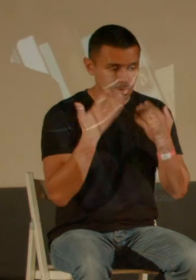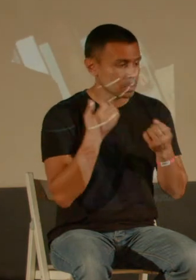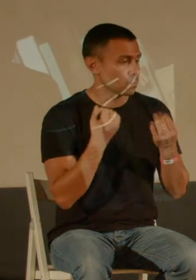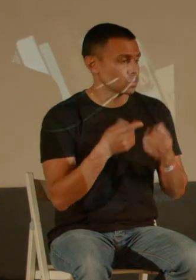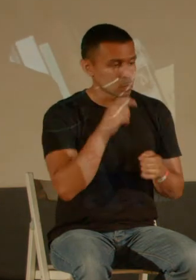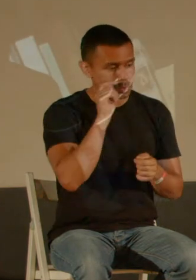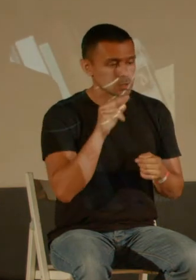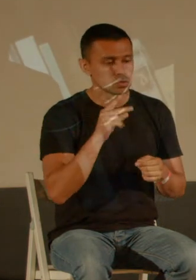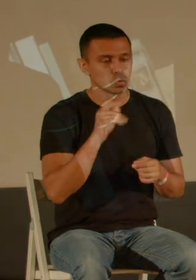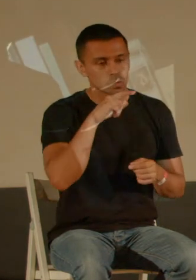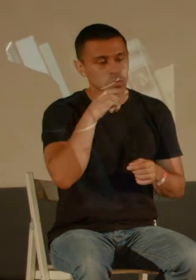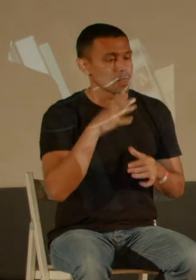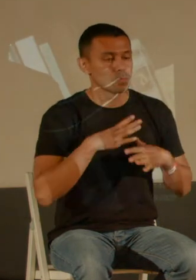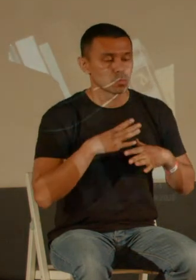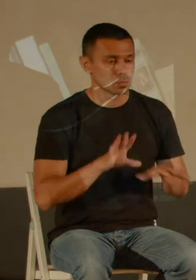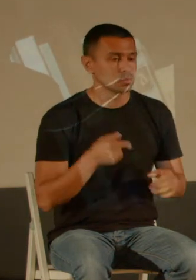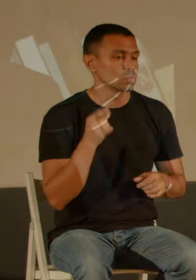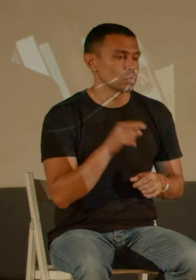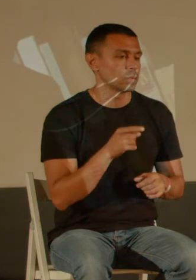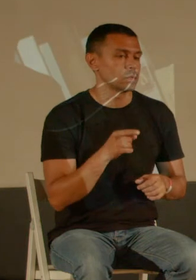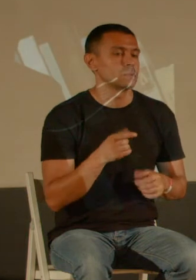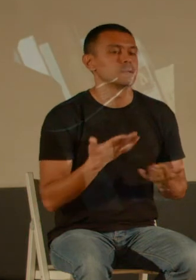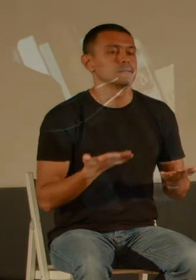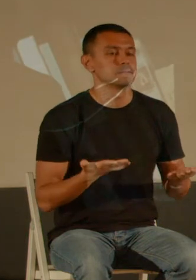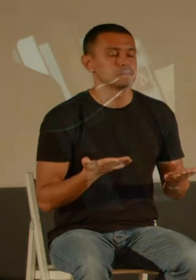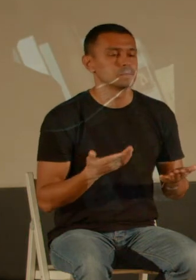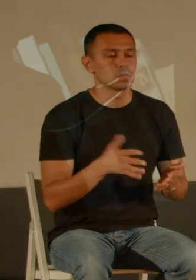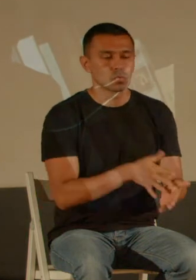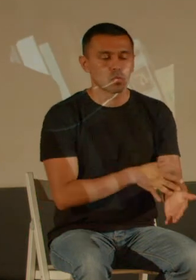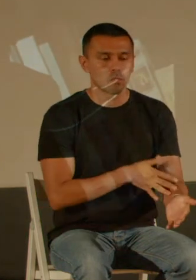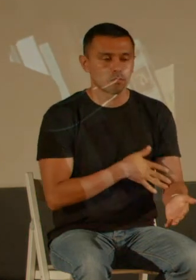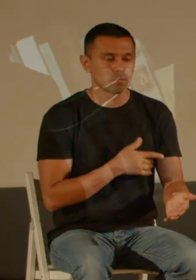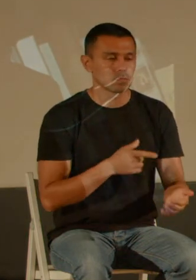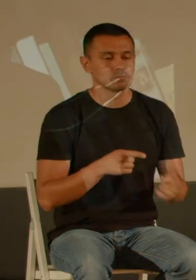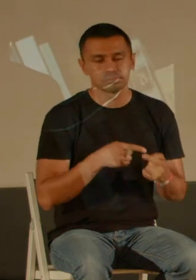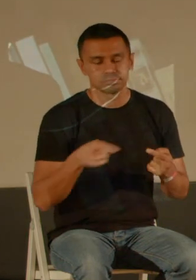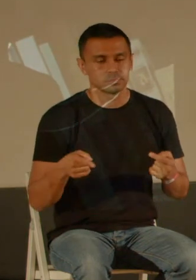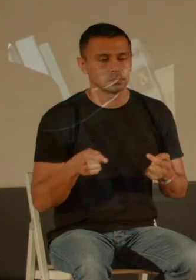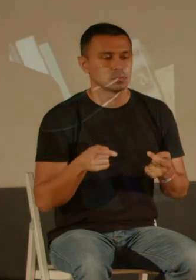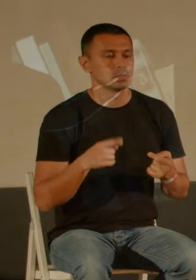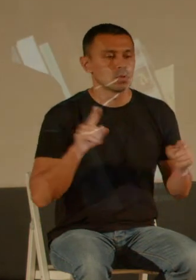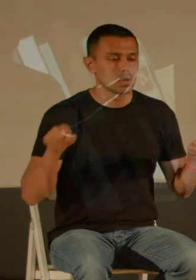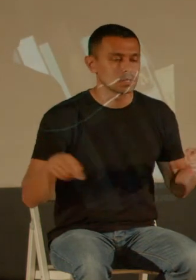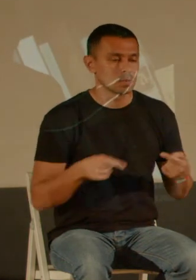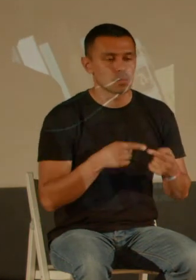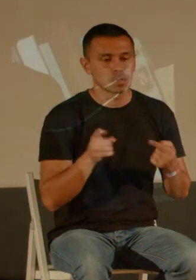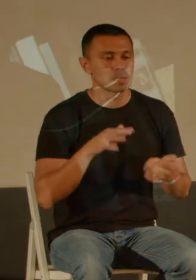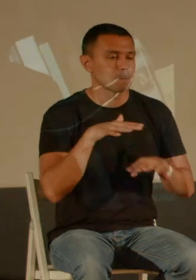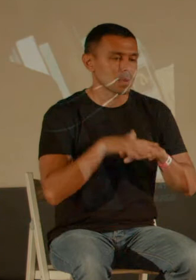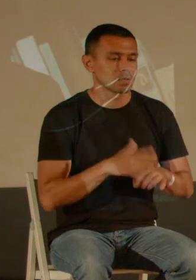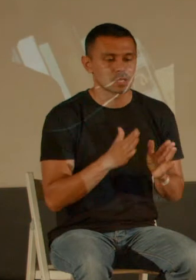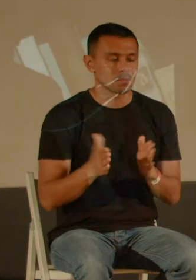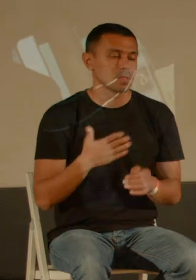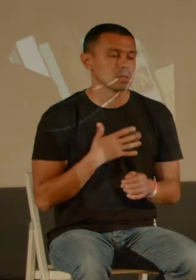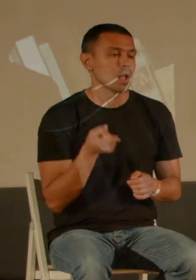просто українською чи російською її не було. От тому якби довго йшов організаційний процес з банківською системою